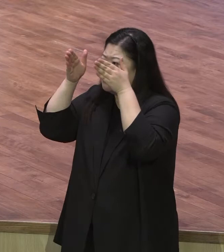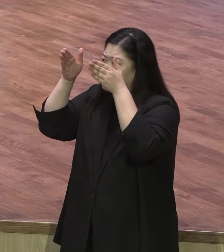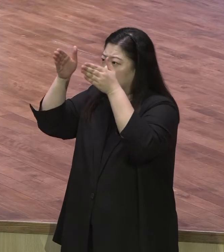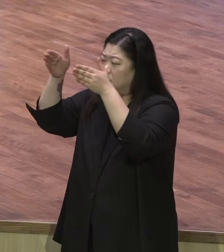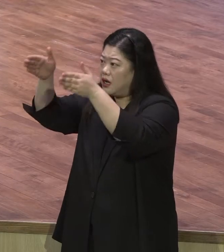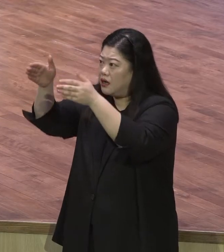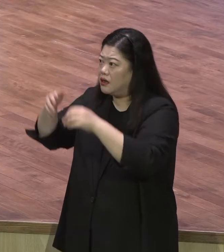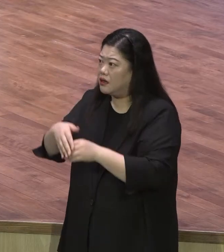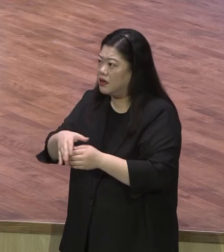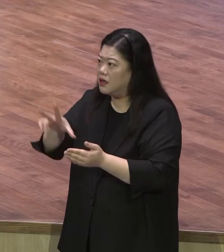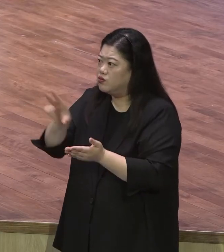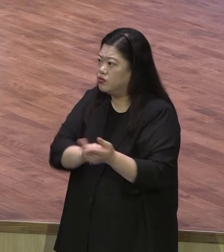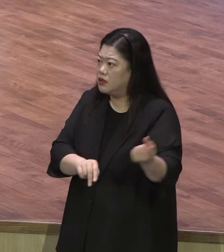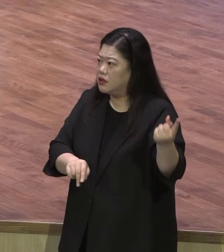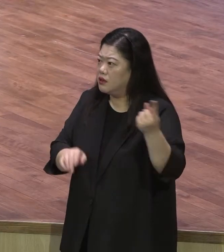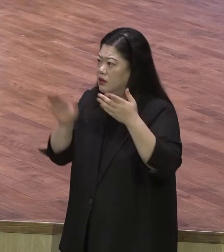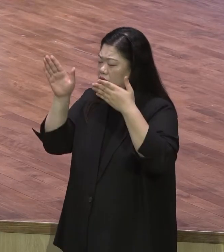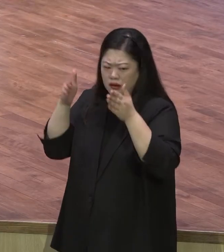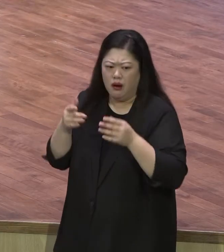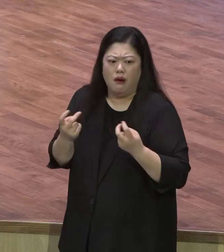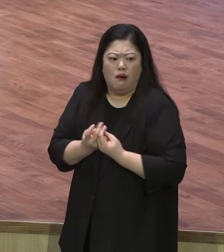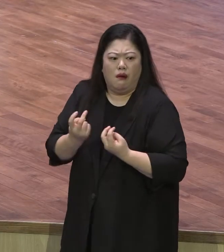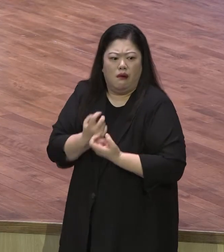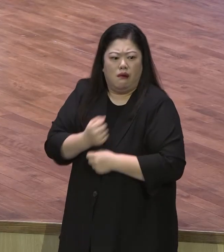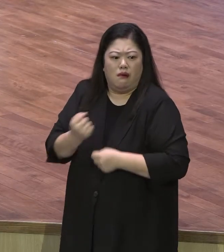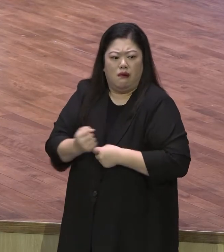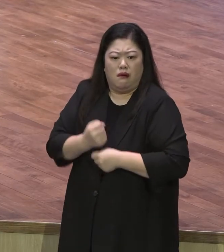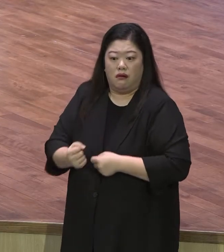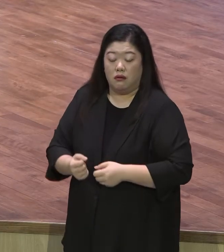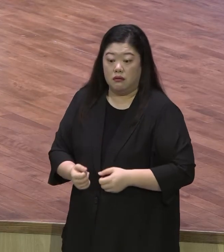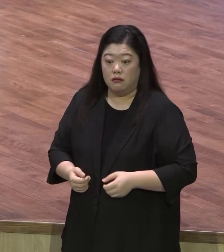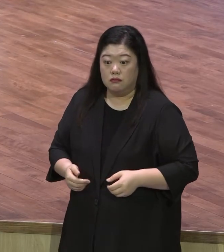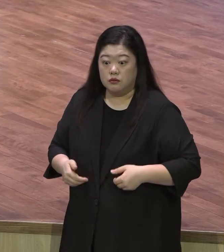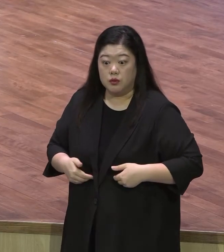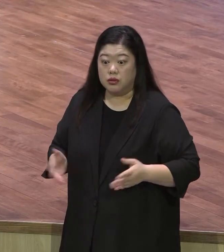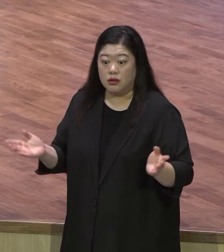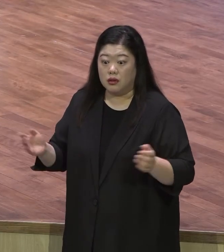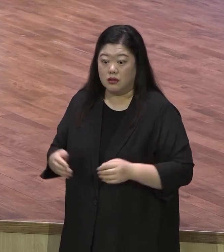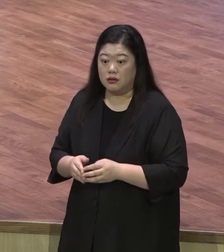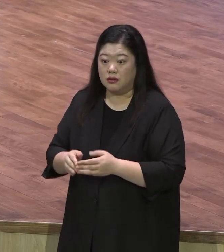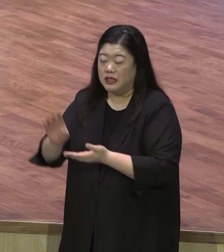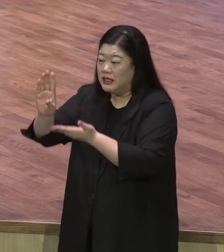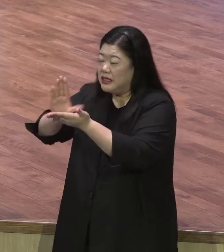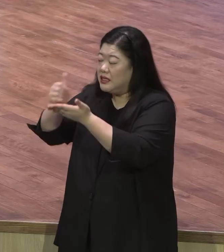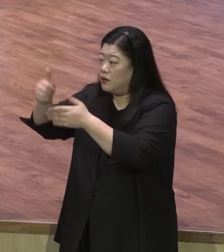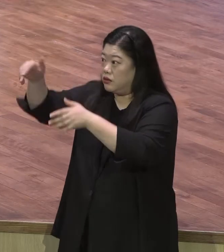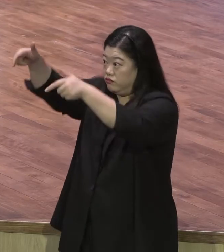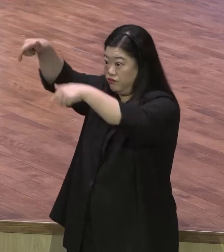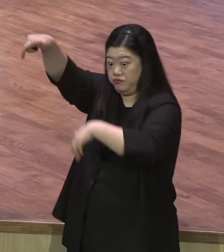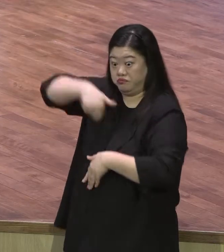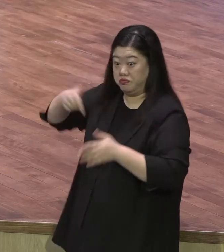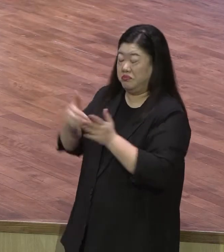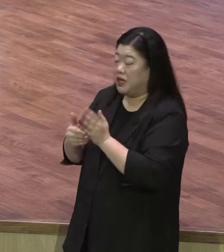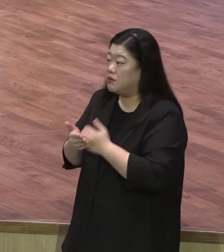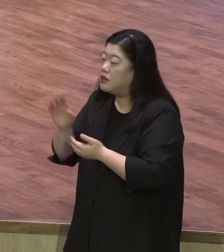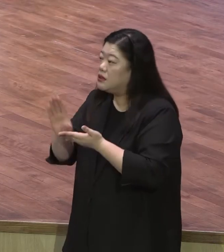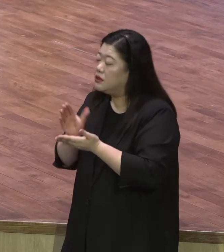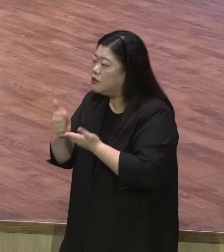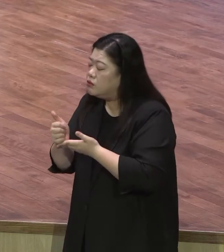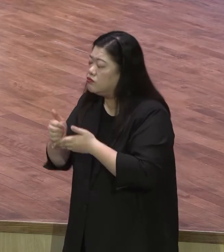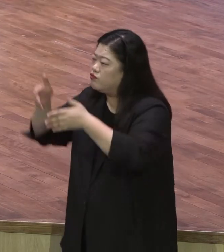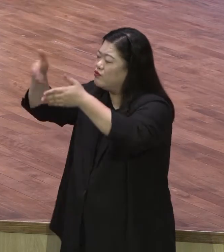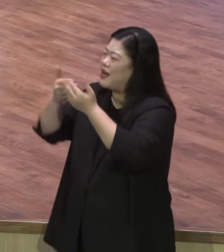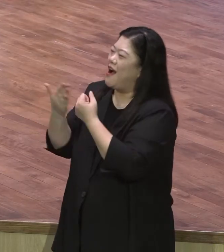매일 오잖아요. 문제의 사건 일어날 때마다 그리스도의 눈으로 바라보고 해석하시기 바랍니다. 그리스도라면 어떻게